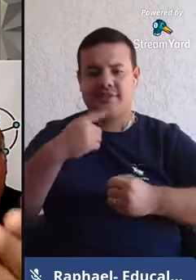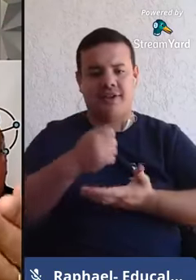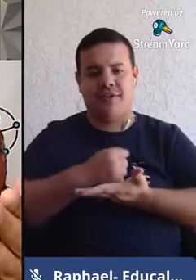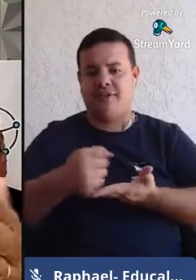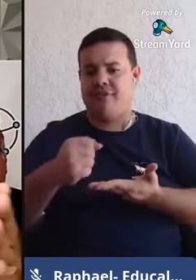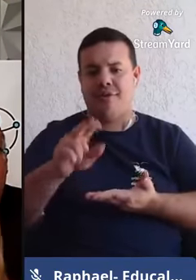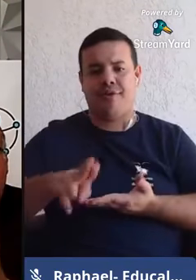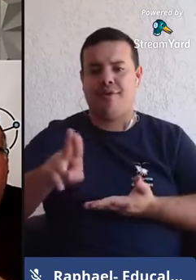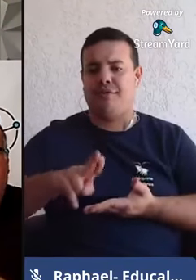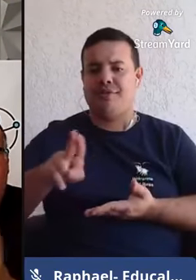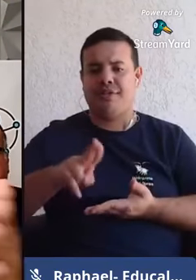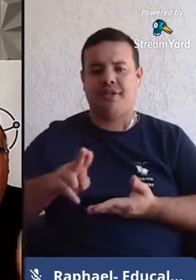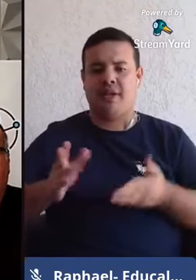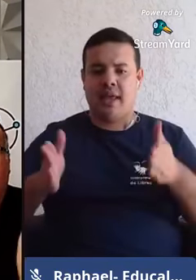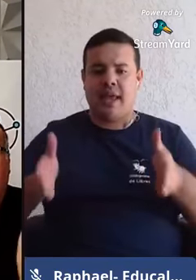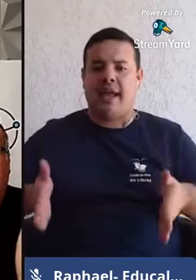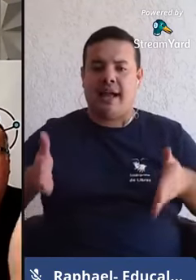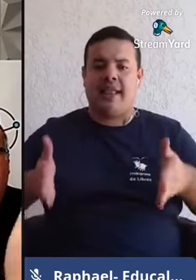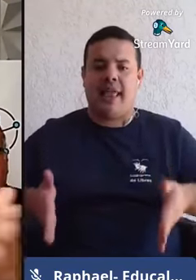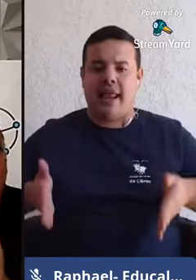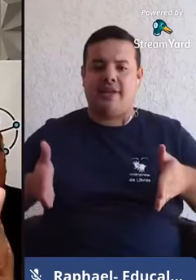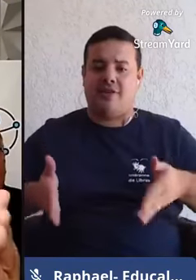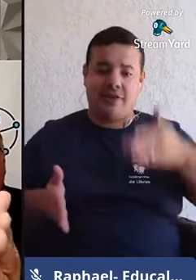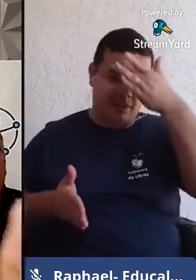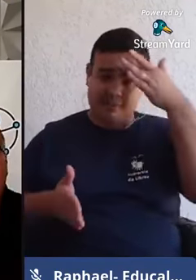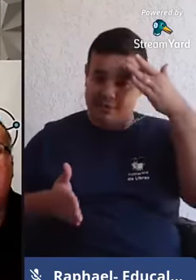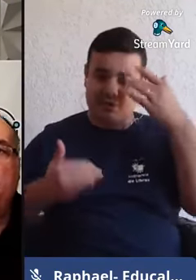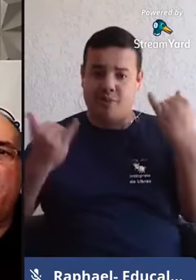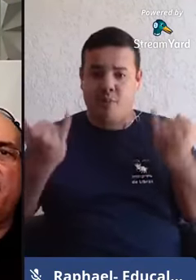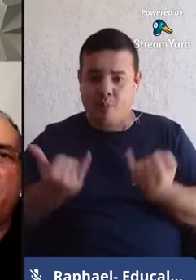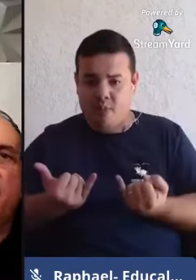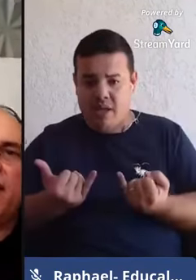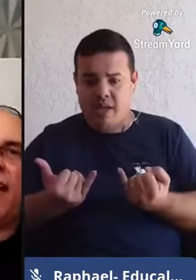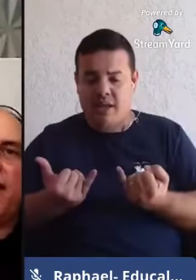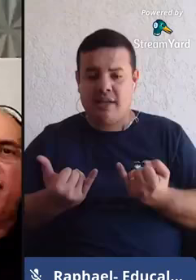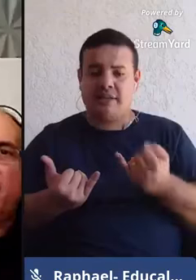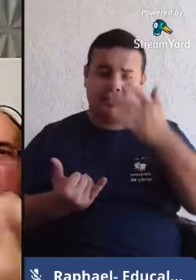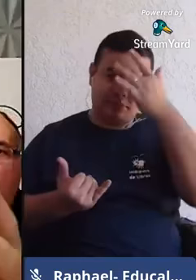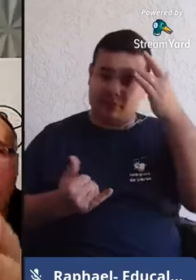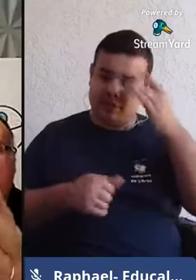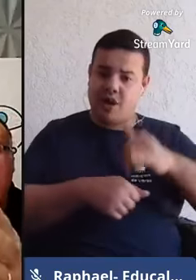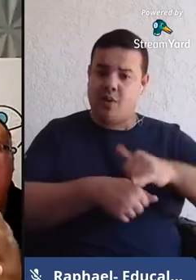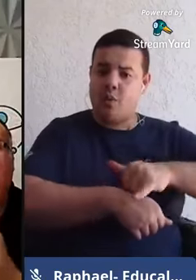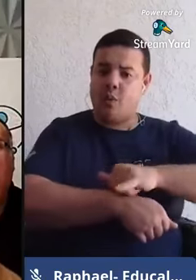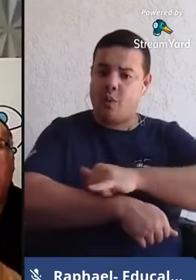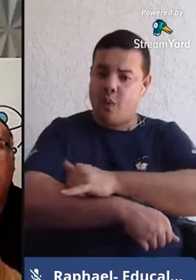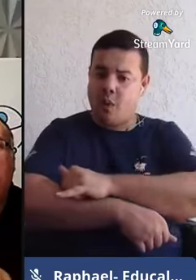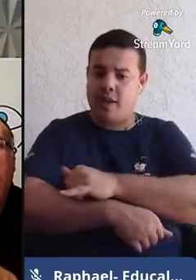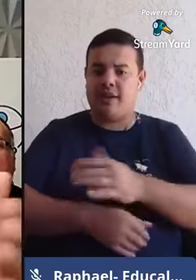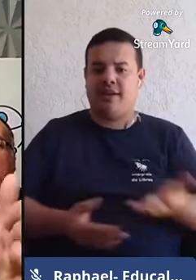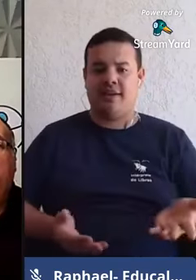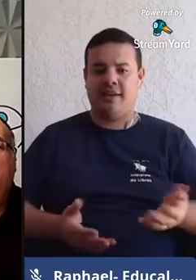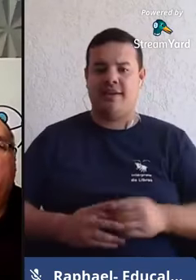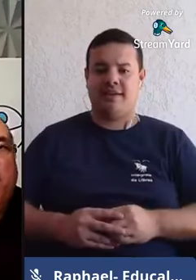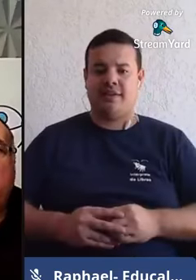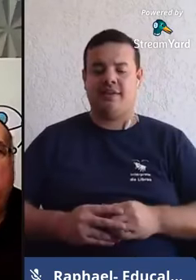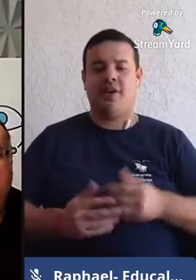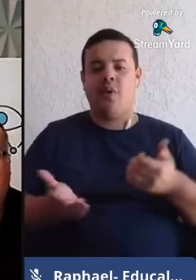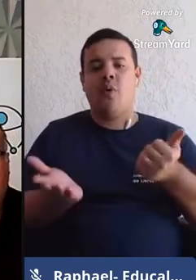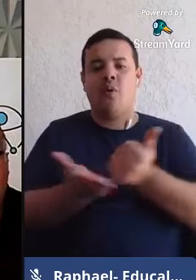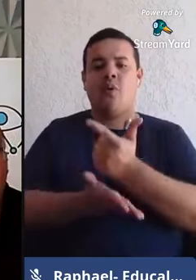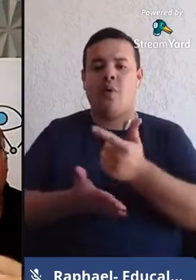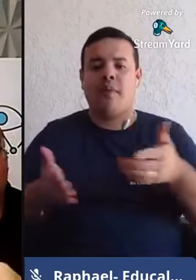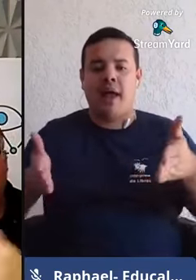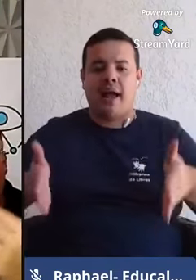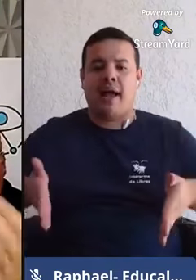A cadeira de roda, a pessoa emagrece, ela engorda. Cadeira de roda tem que se perder essa ideia de se comprar cadeira de roda tamanho PMG. Não